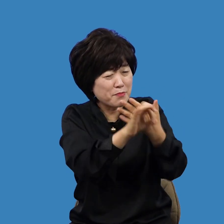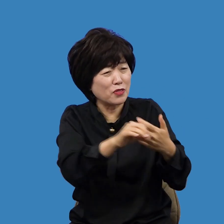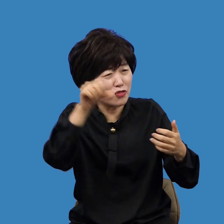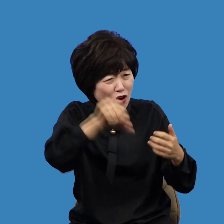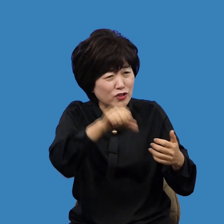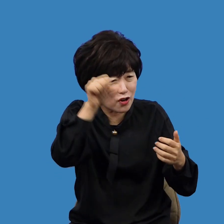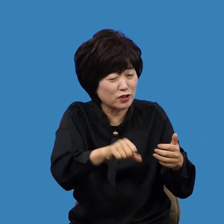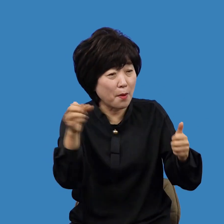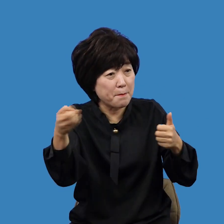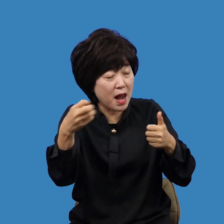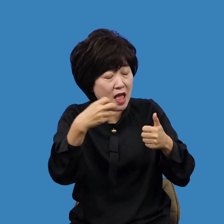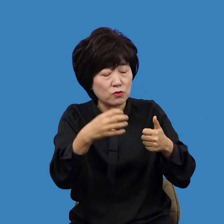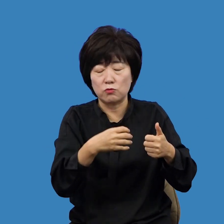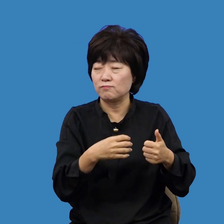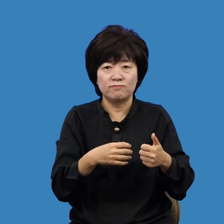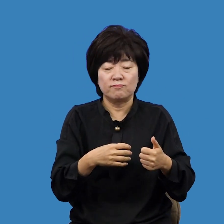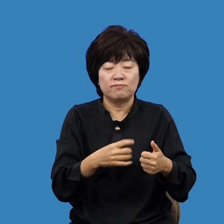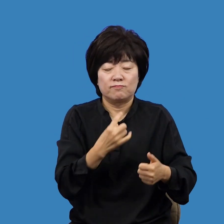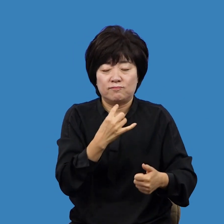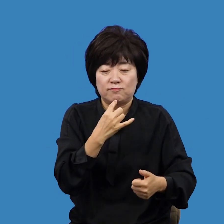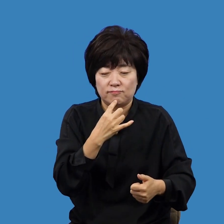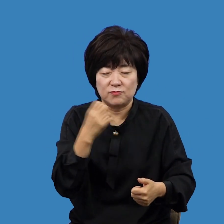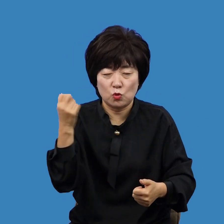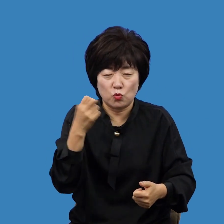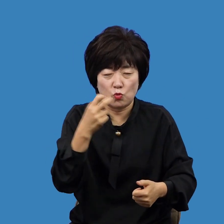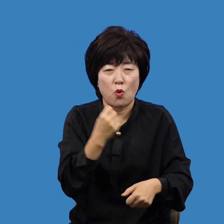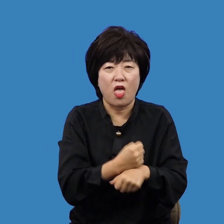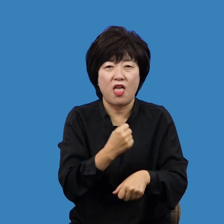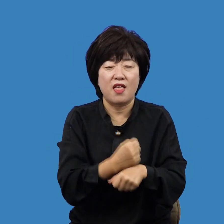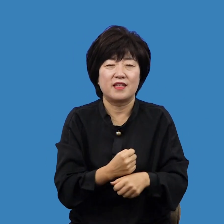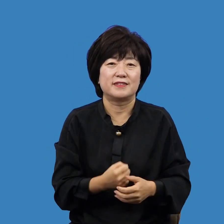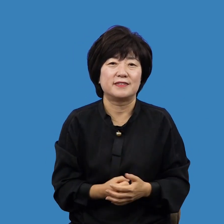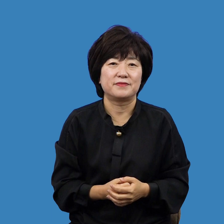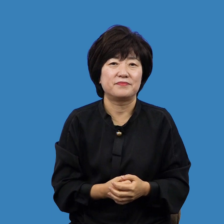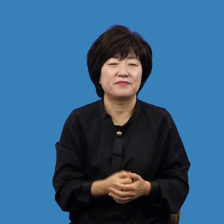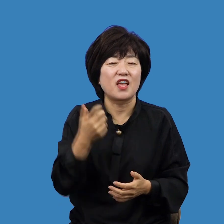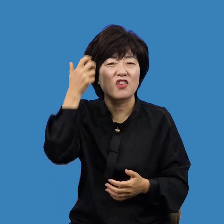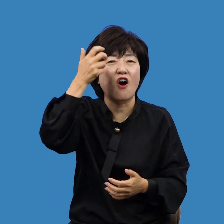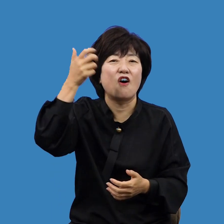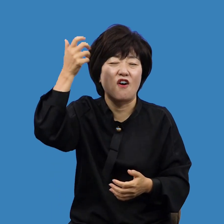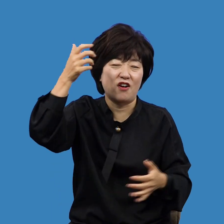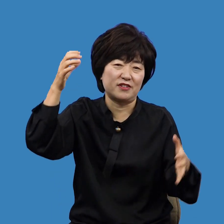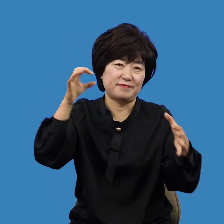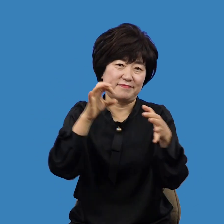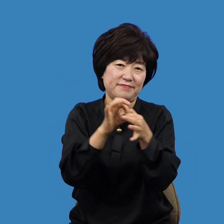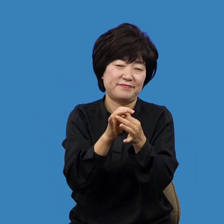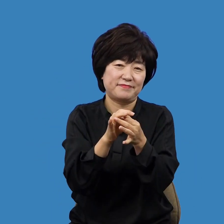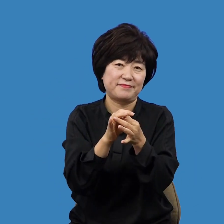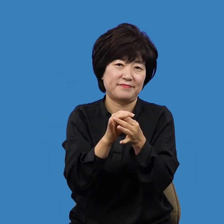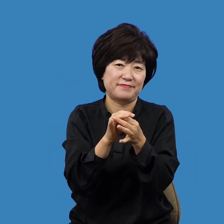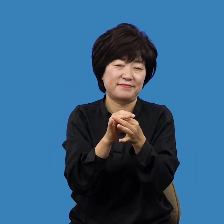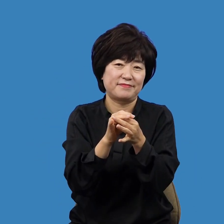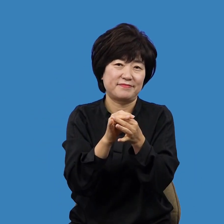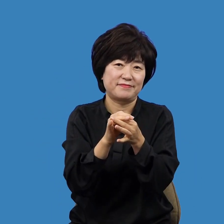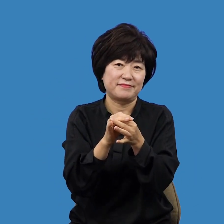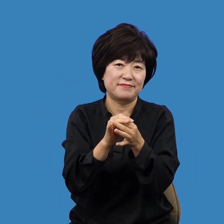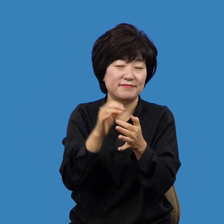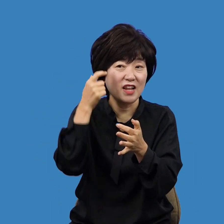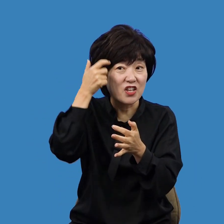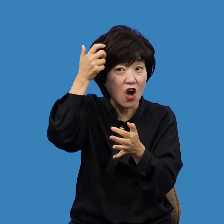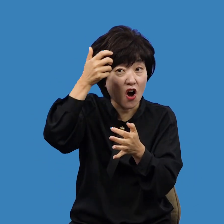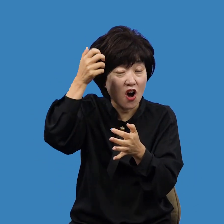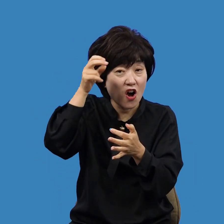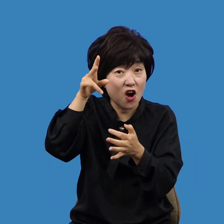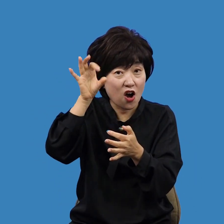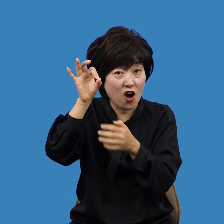영이거든요. 아무리 설명을 해줘도 못 알아들어. 자, 이것이 하여간 영입니다. 그렇기 때문에 여러분 이 영적인